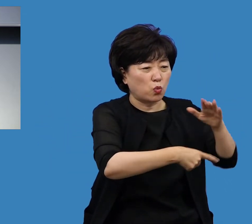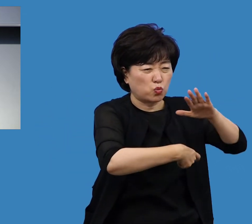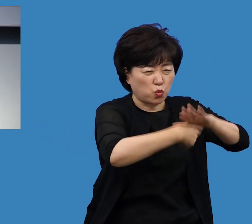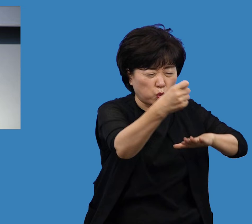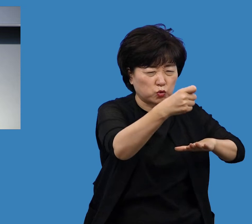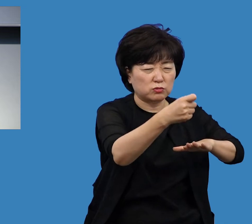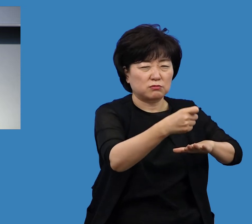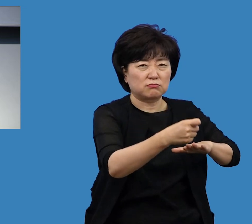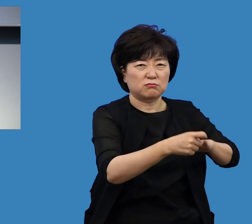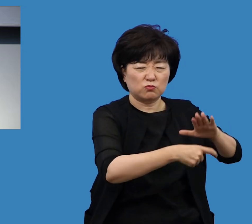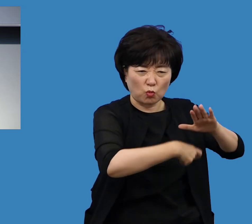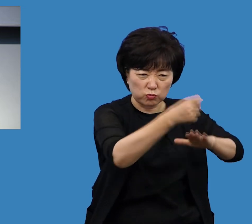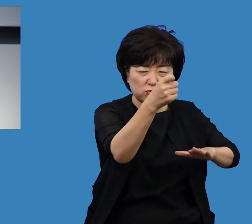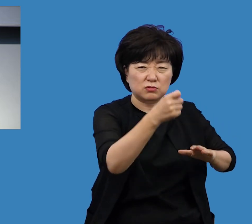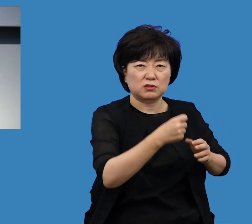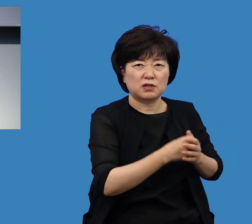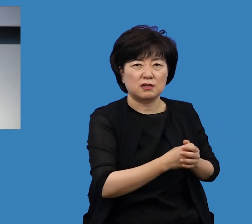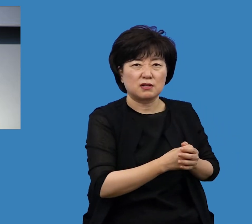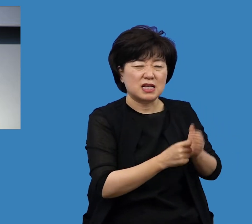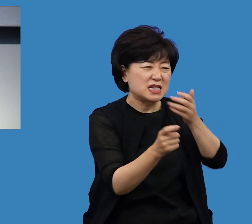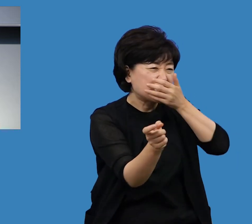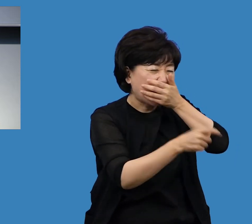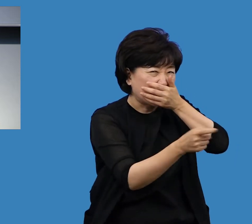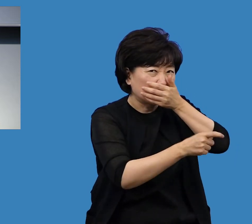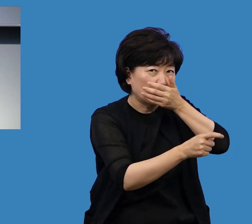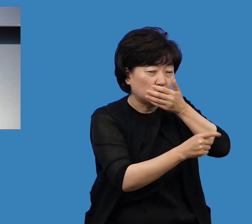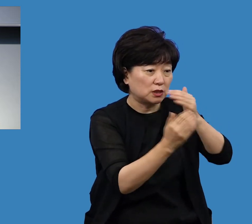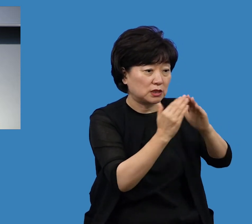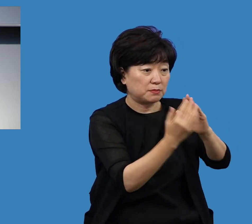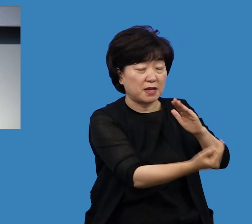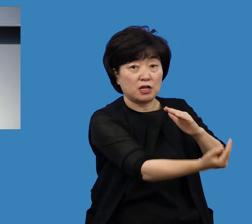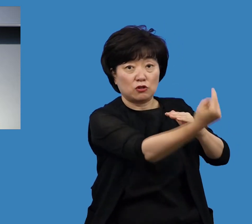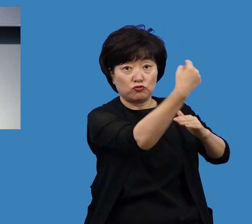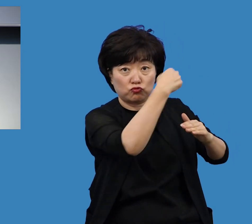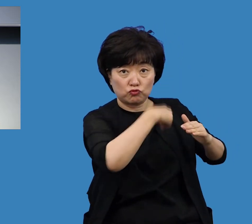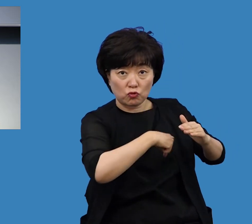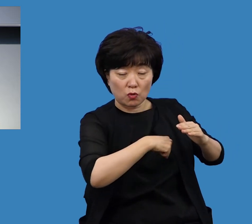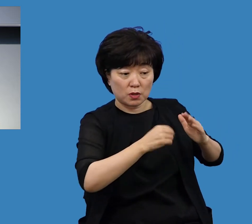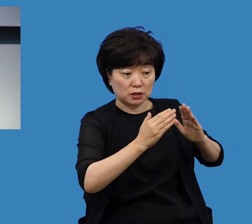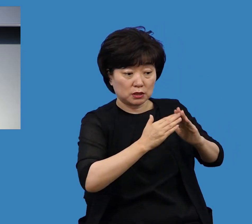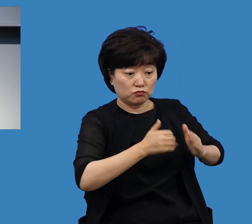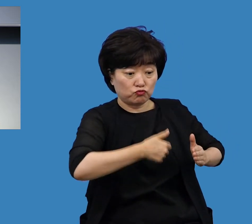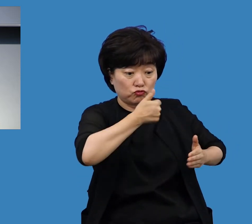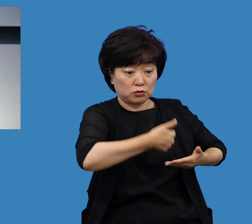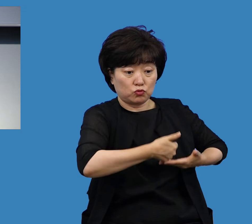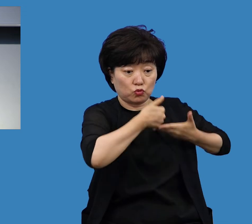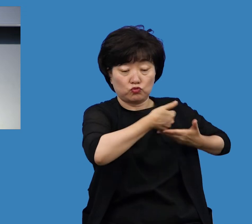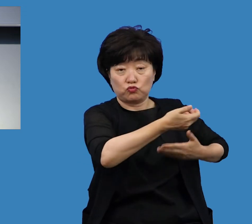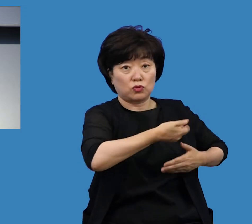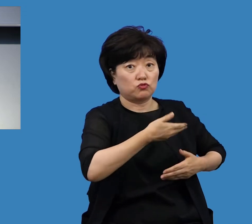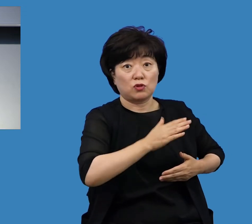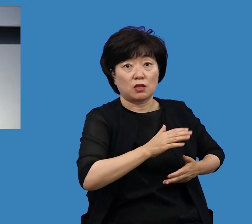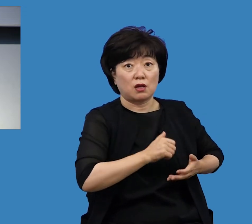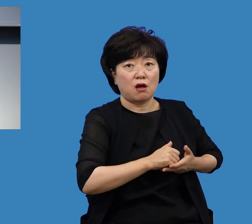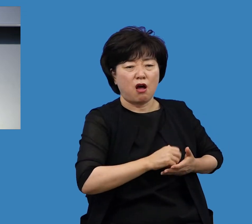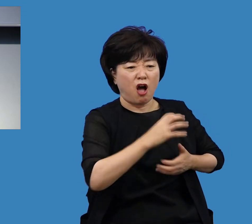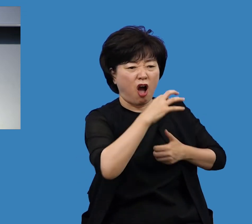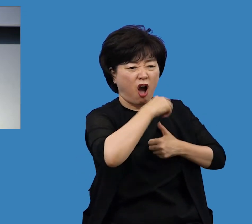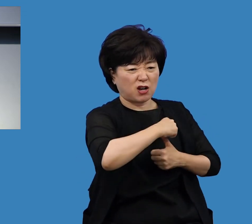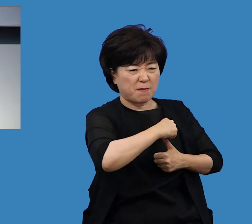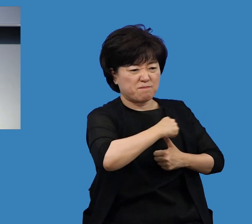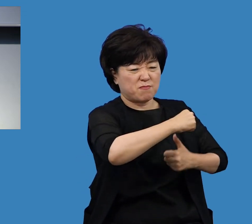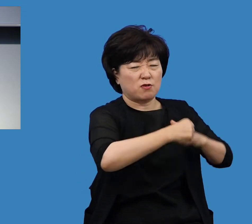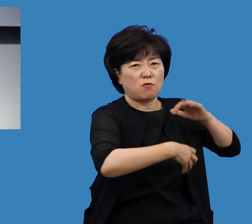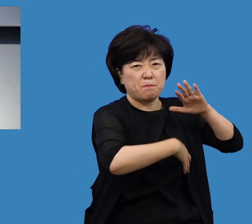강도라 그랬어요. 강도는 집에 들어오면 집안 주인을 존중하는 게 아니에요. 그냥 억압하고